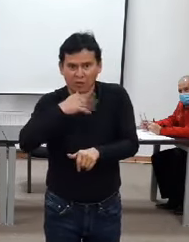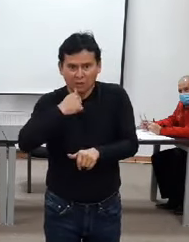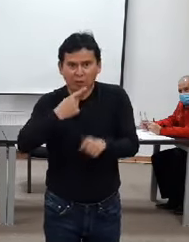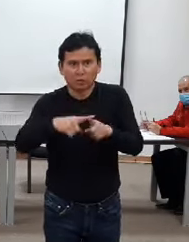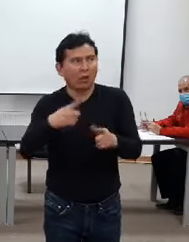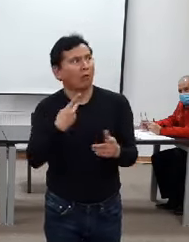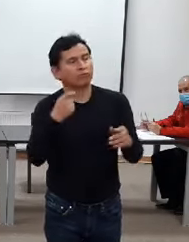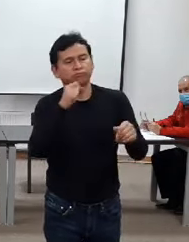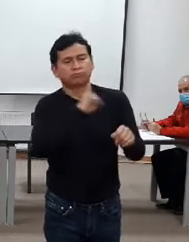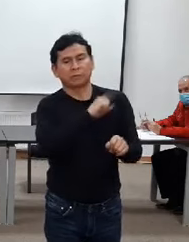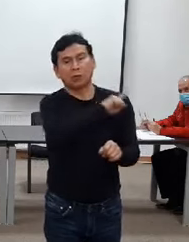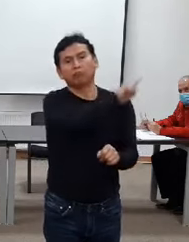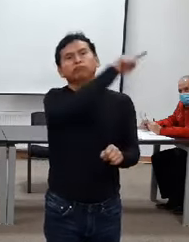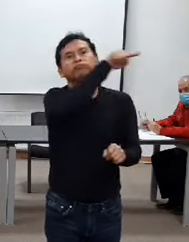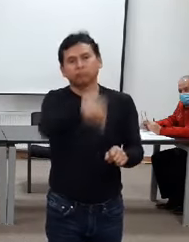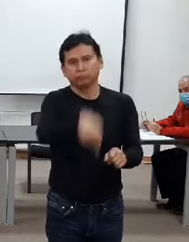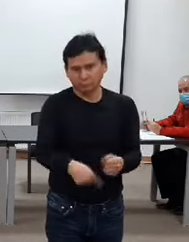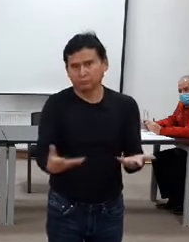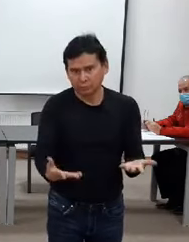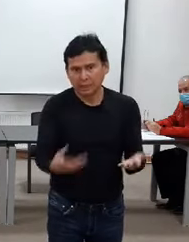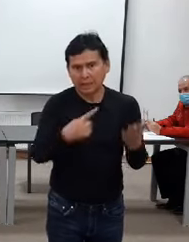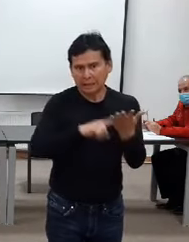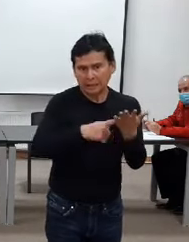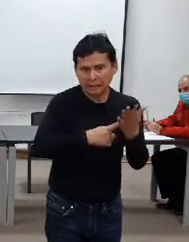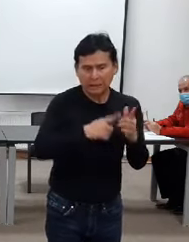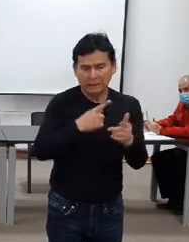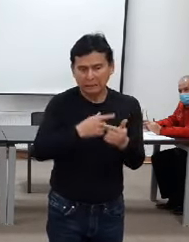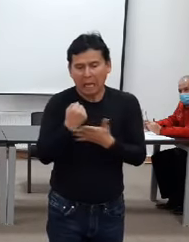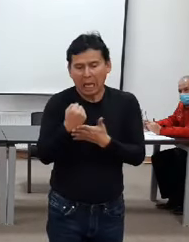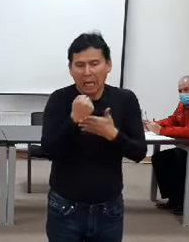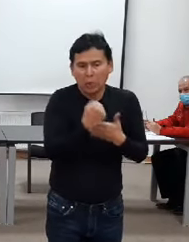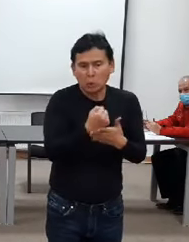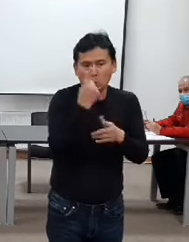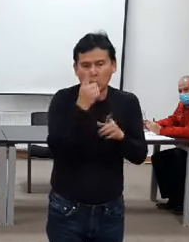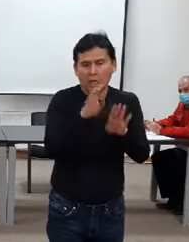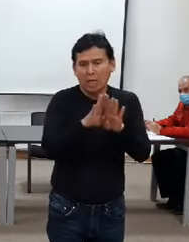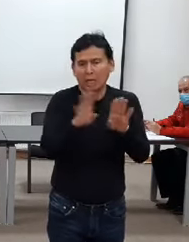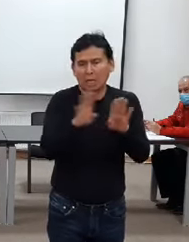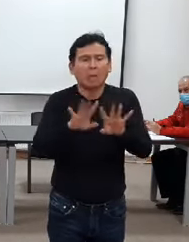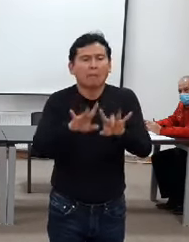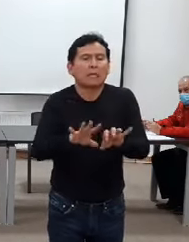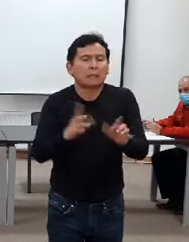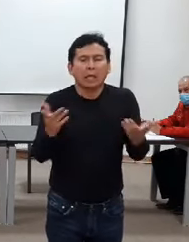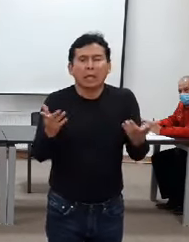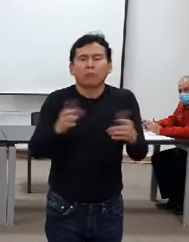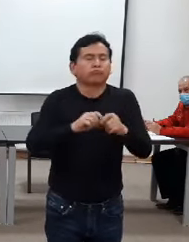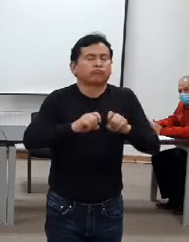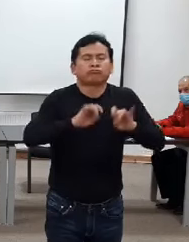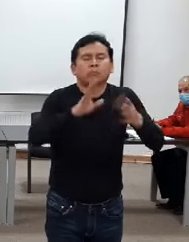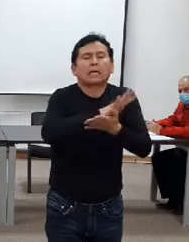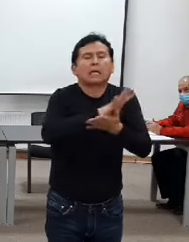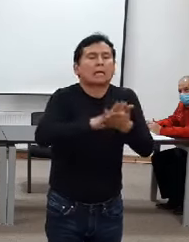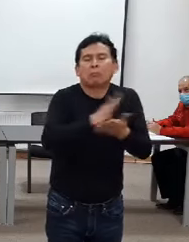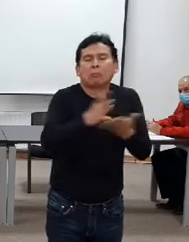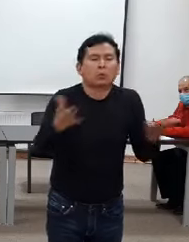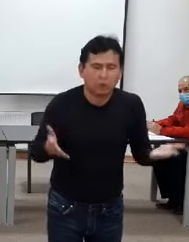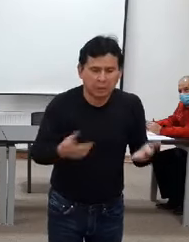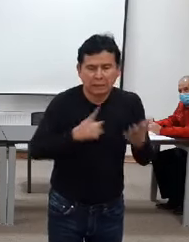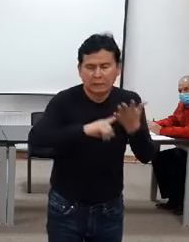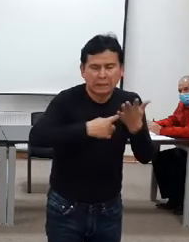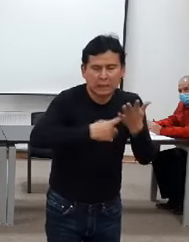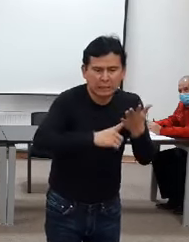en ascensores, y de repente vienen técnicos y peritos en una máquina del computador de una empresa que vende vehículos,